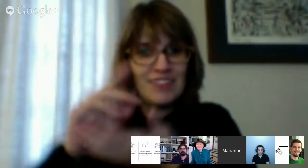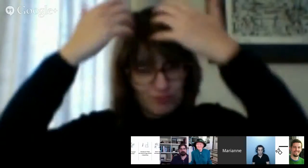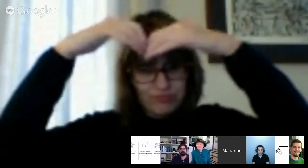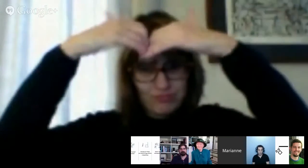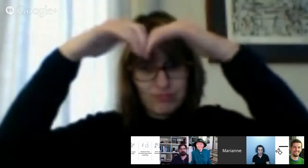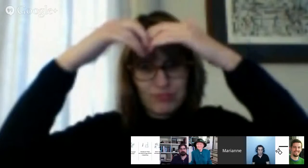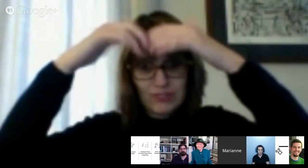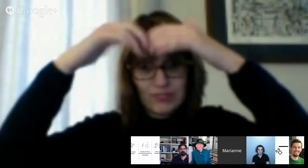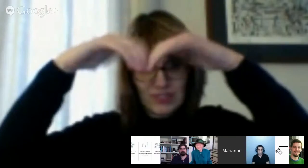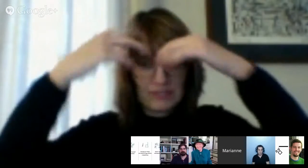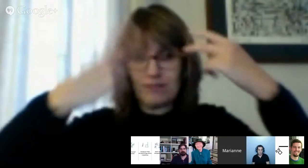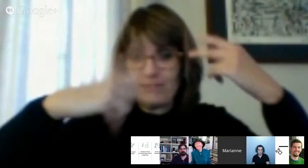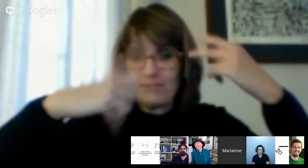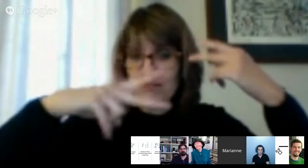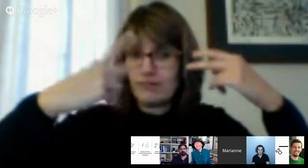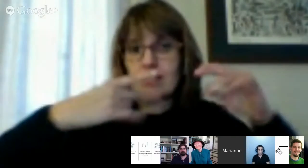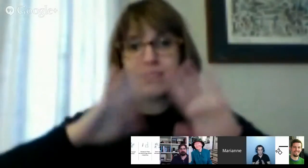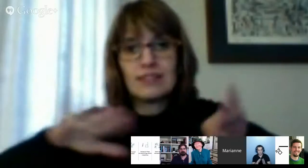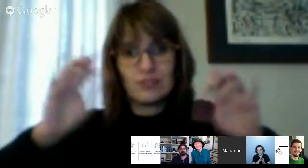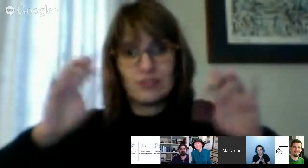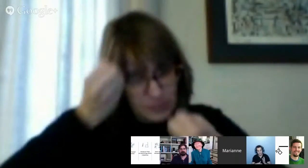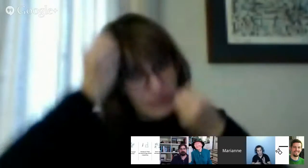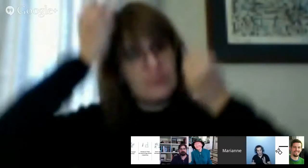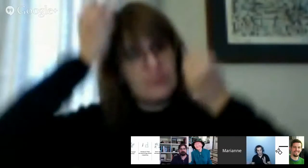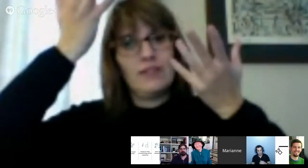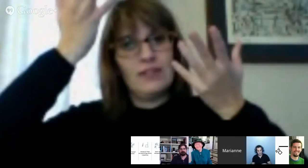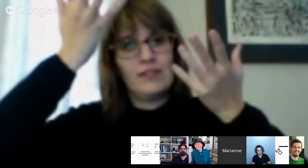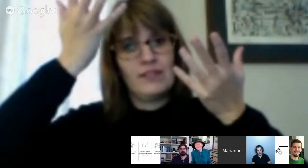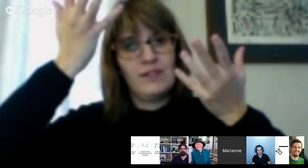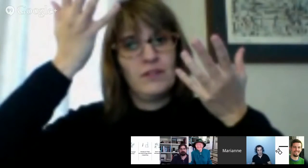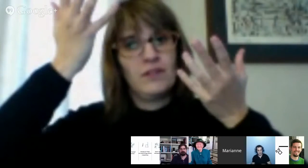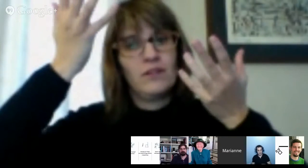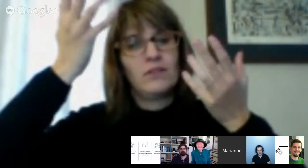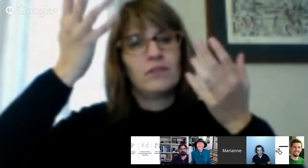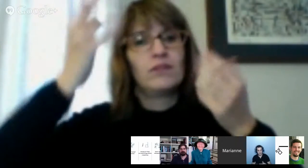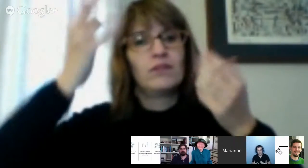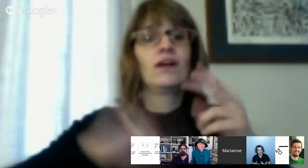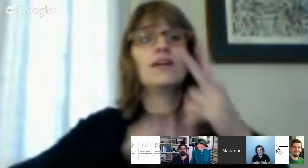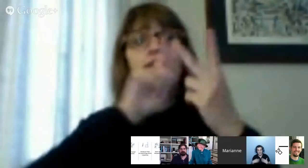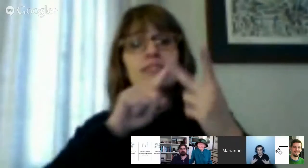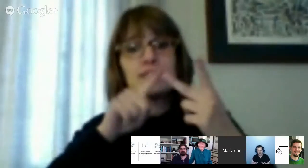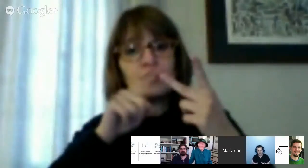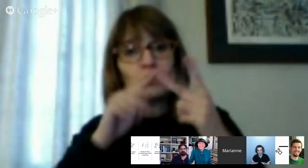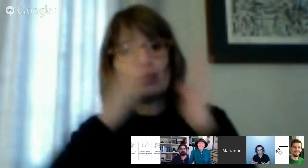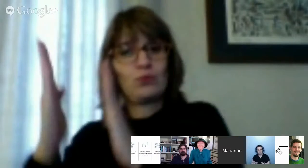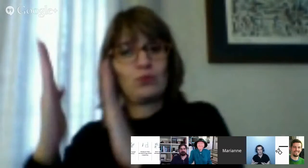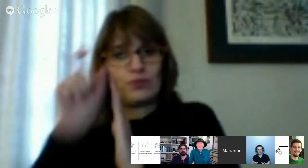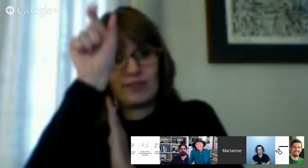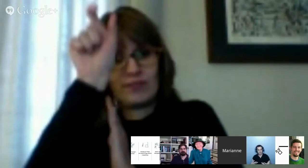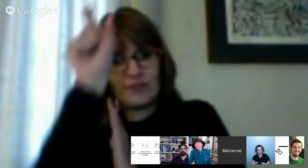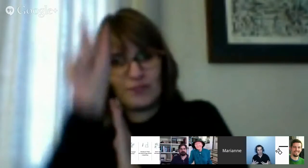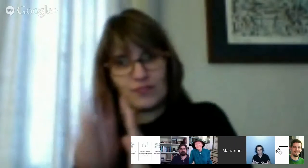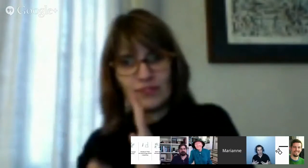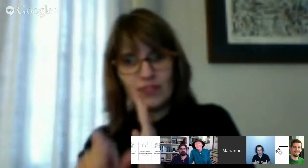símbolos que foram trabalhados com as crianças em que elas